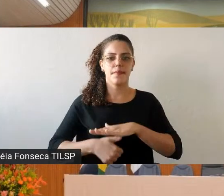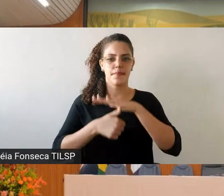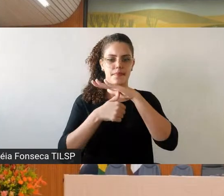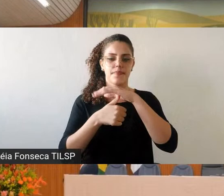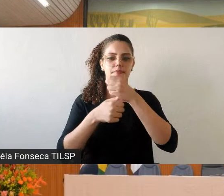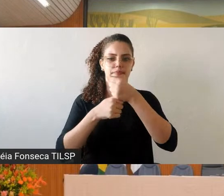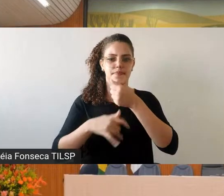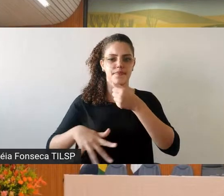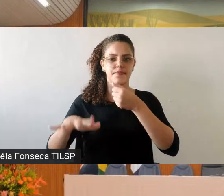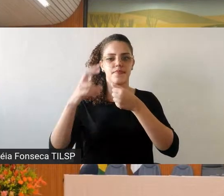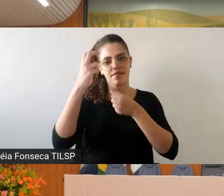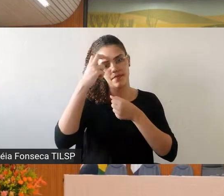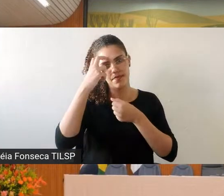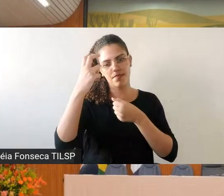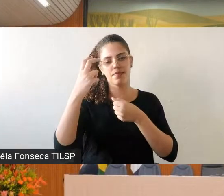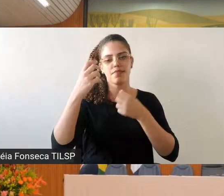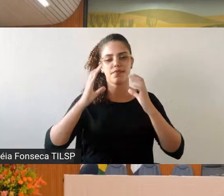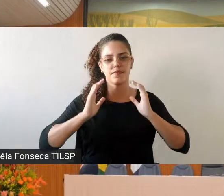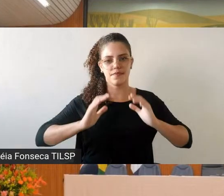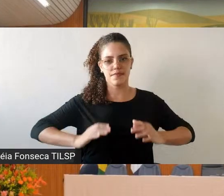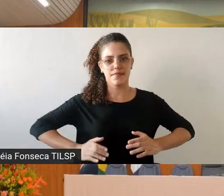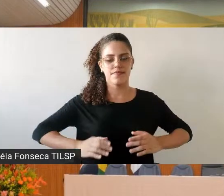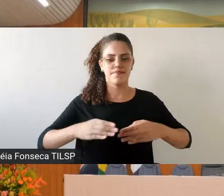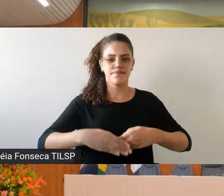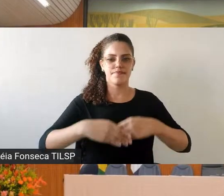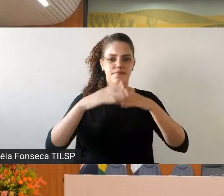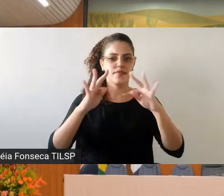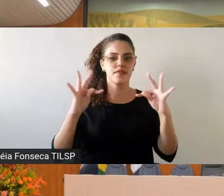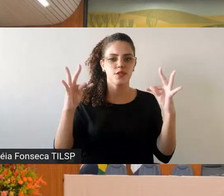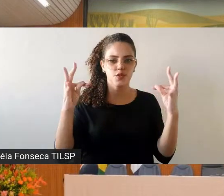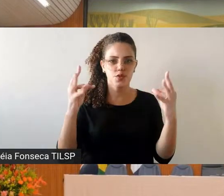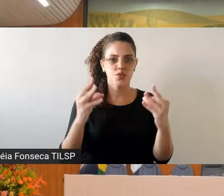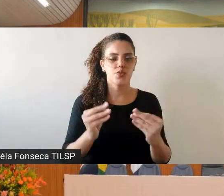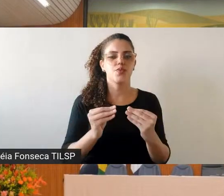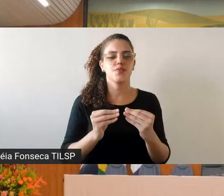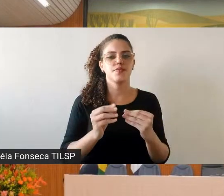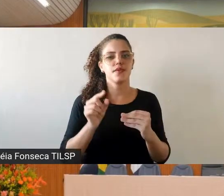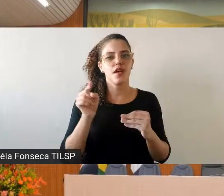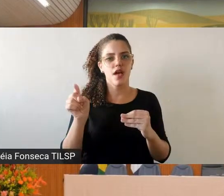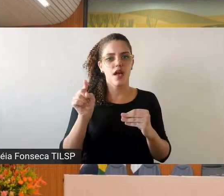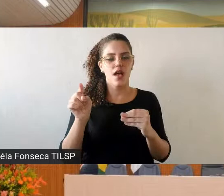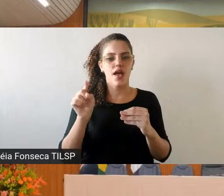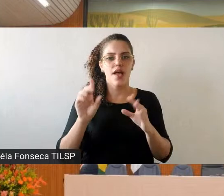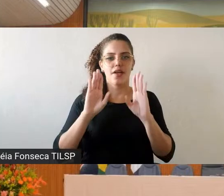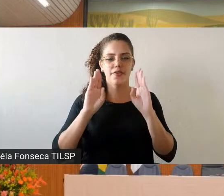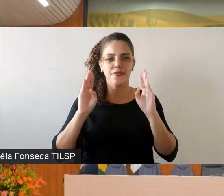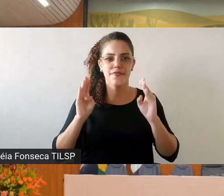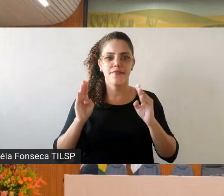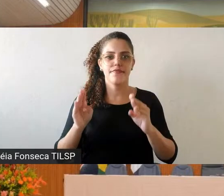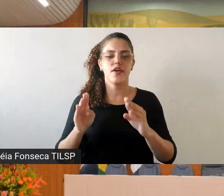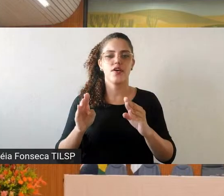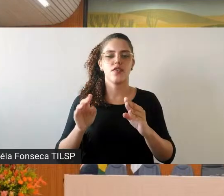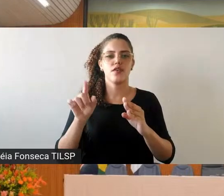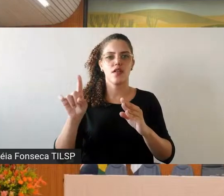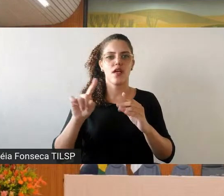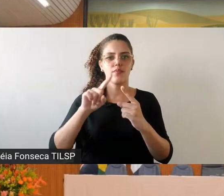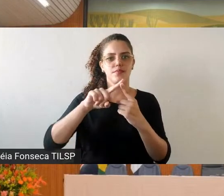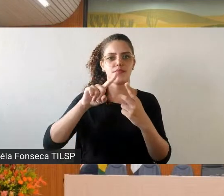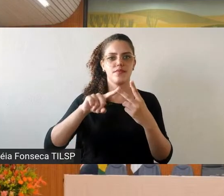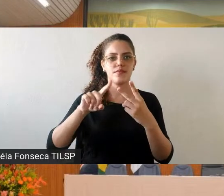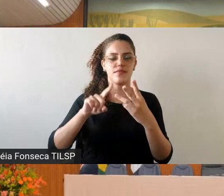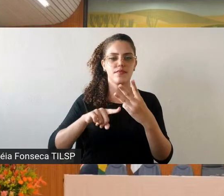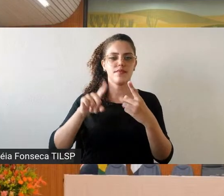todas, e ela está comprometida com aquele grande tripé das universidades federais, que é ensino, pesquisa e